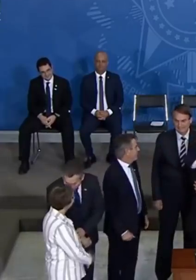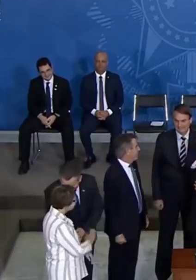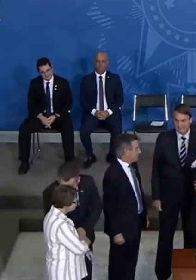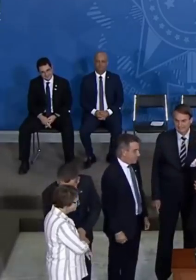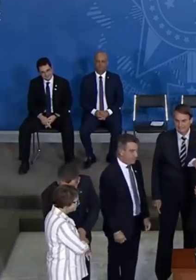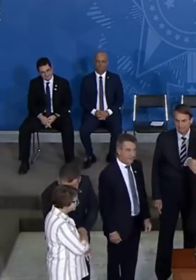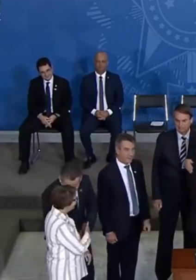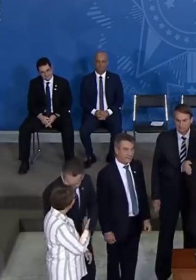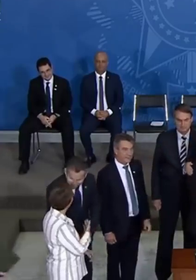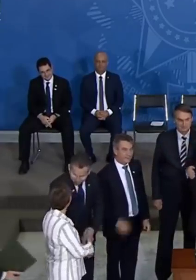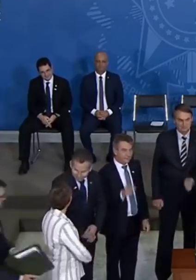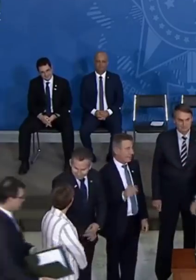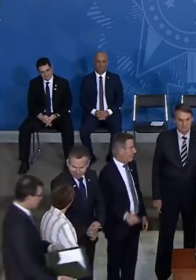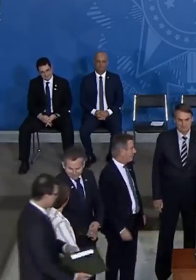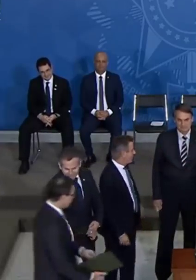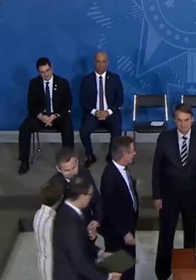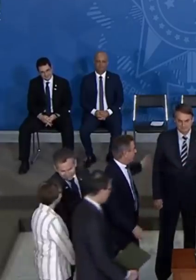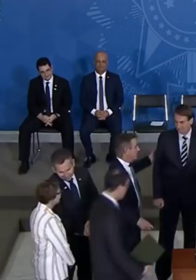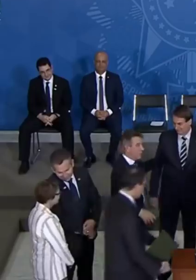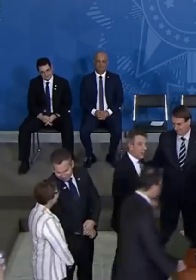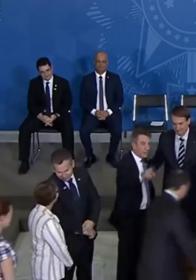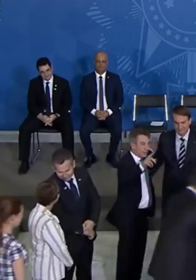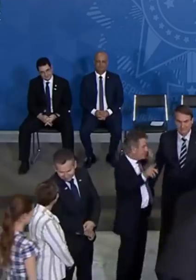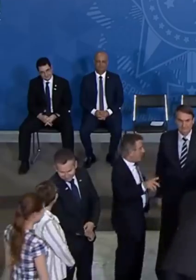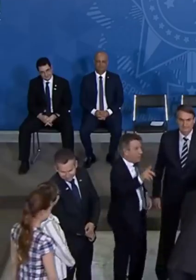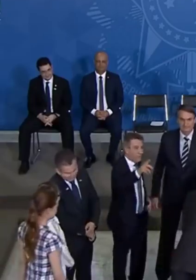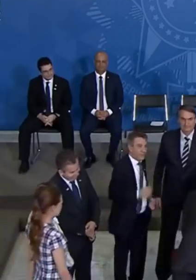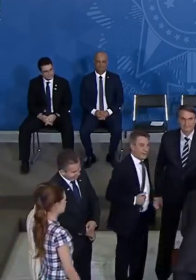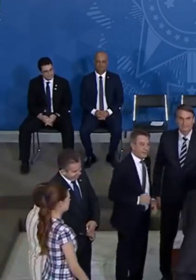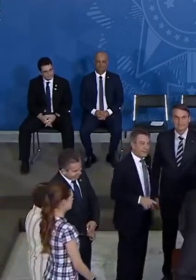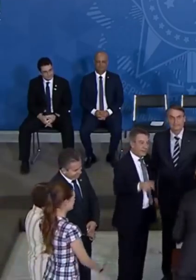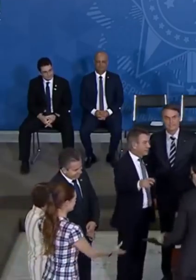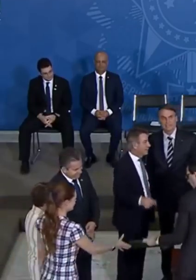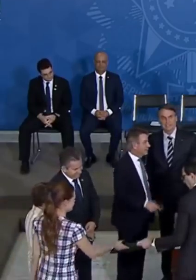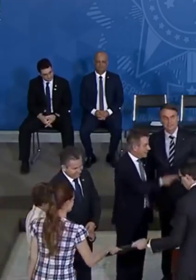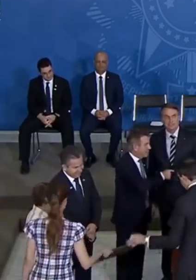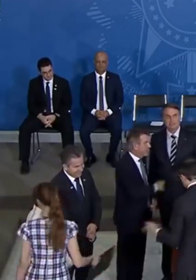Decreto que altera a Lei nº 9.311, que regulamenta a Lei nº